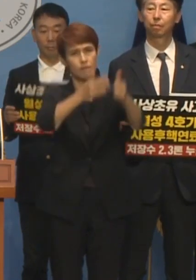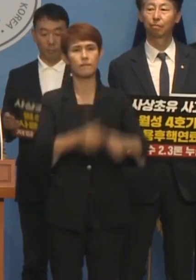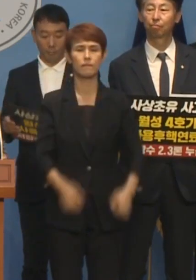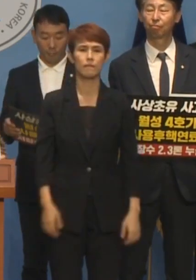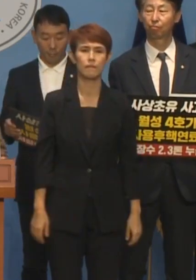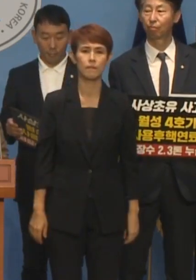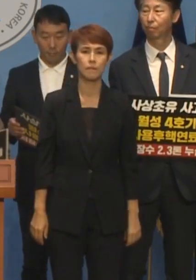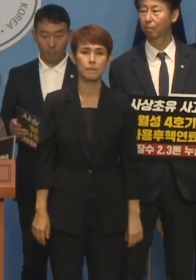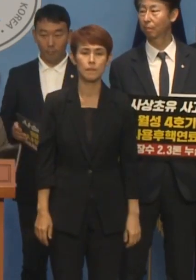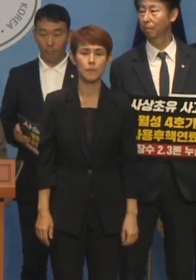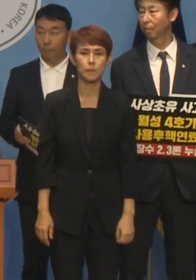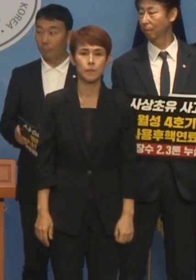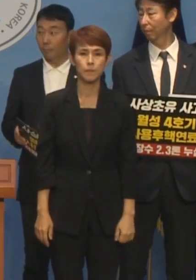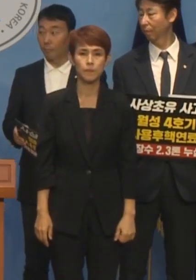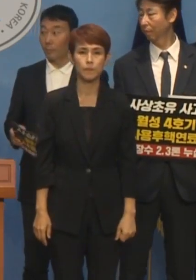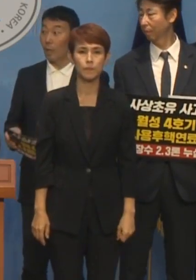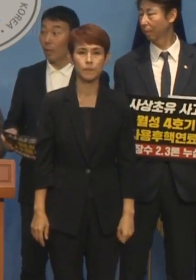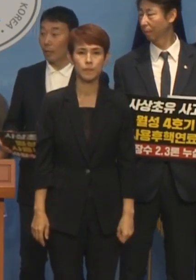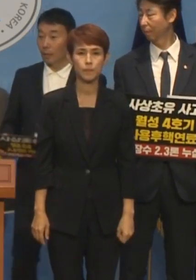감사합니다.